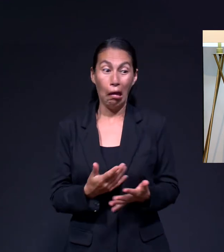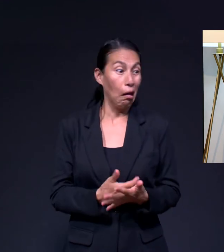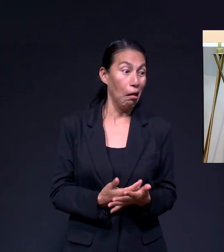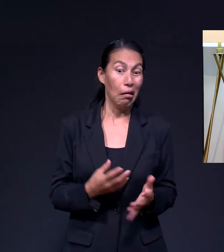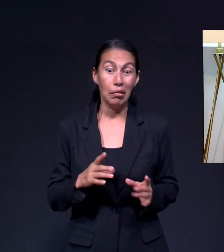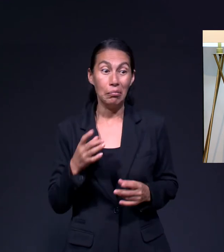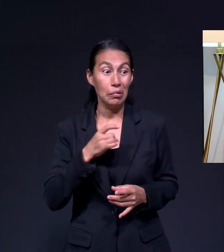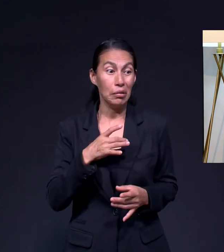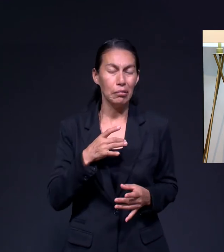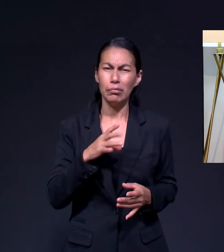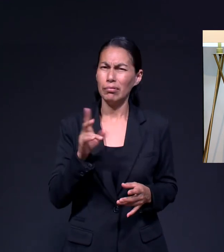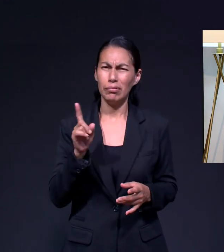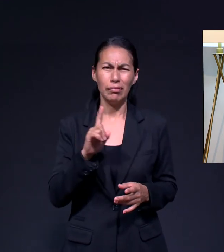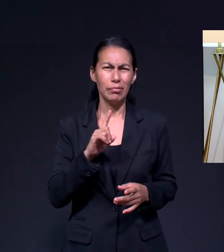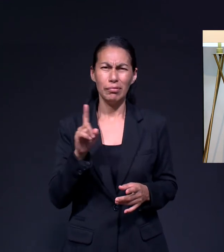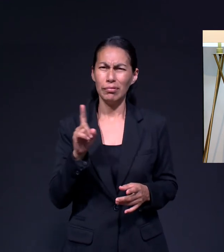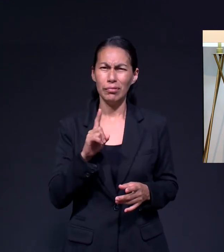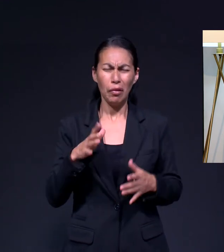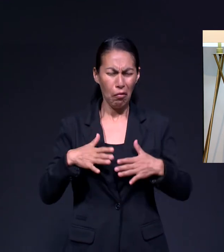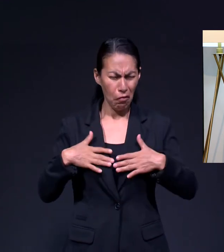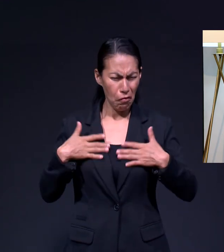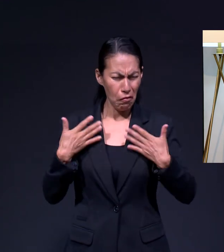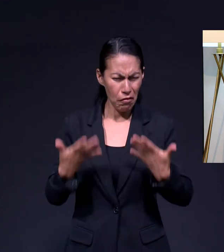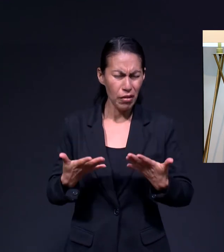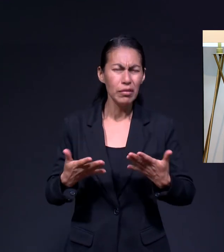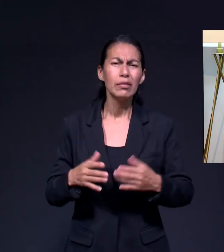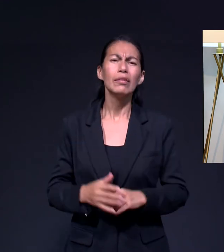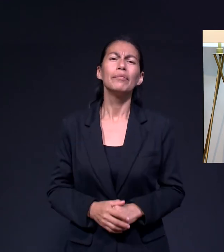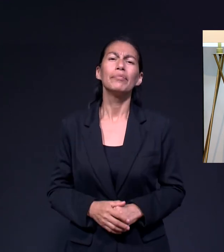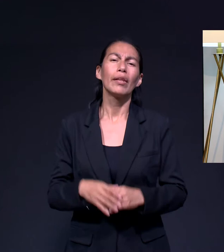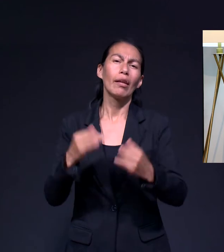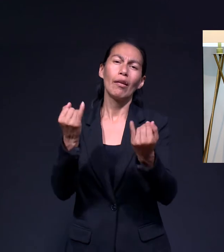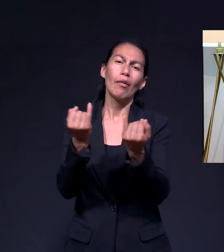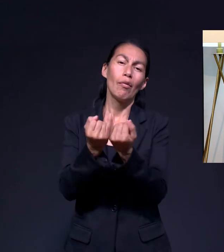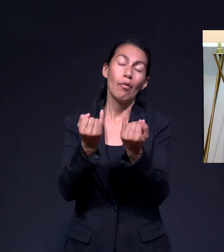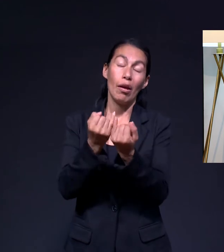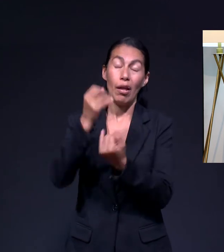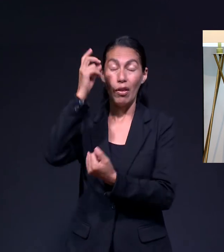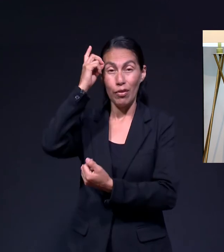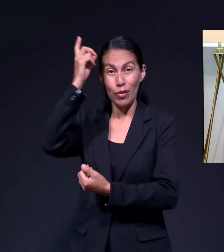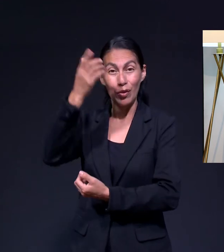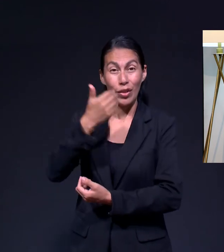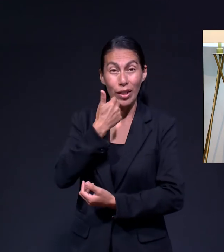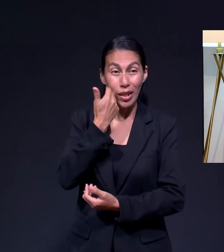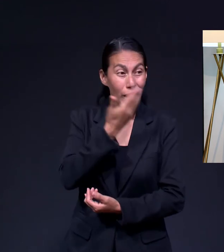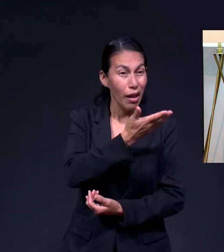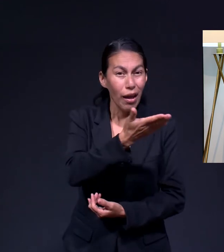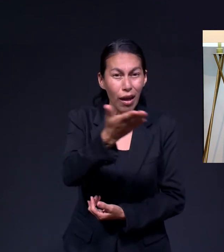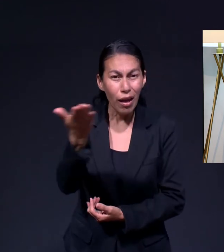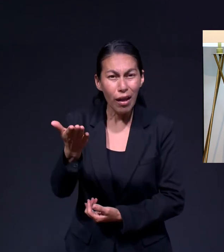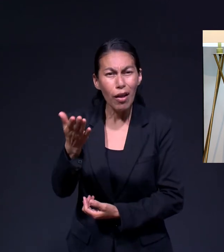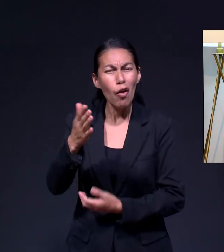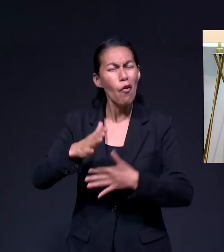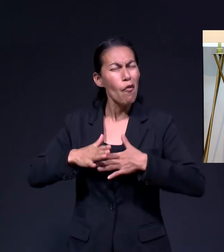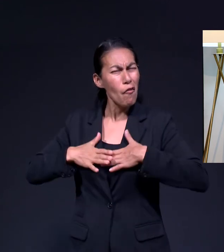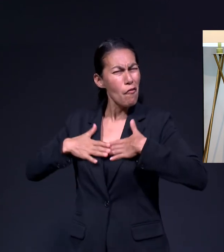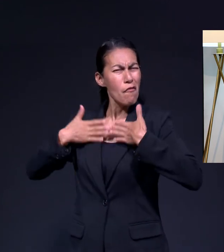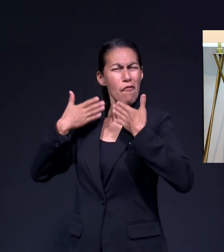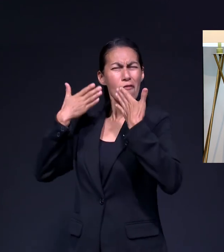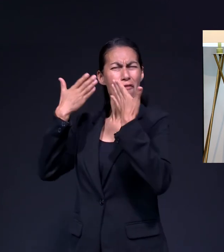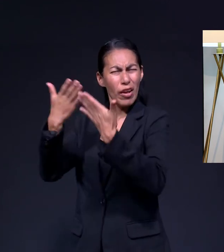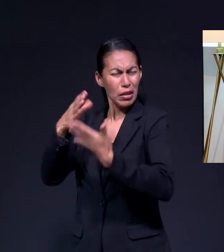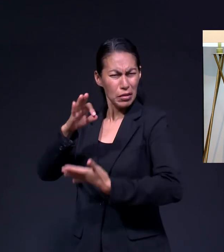esa es la manera como dios pide que se relacionen los seres humanos con el que tengamos plena